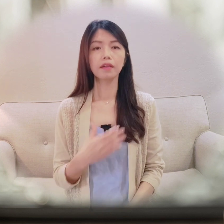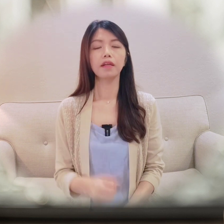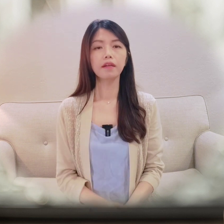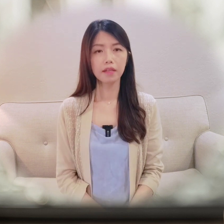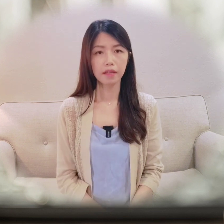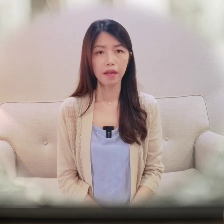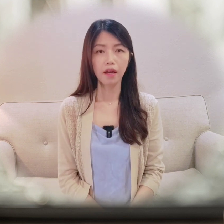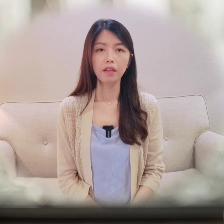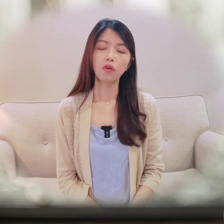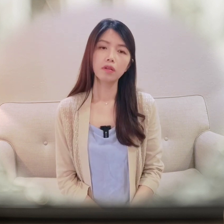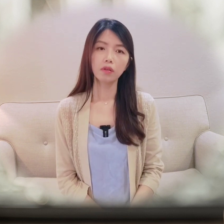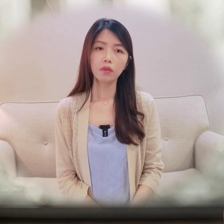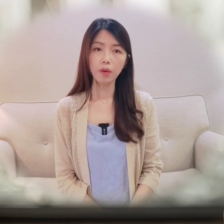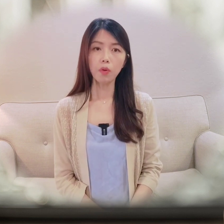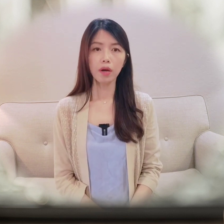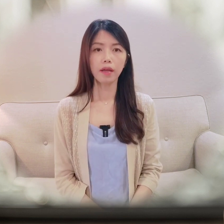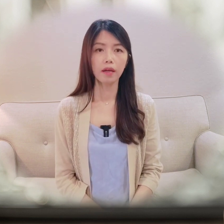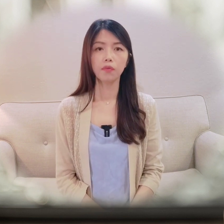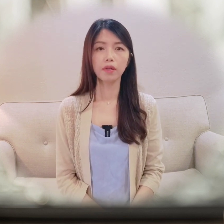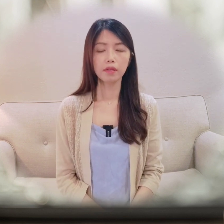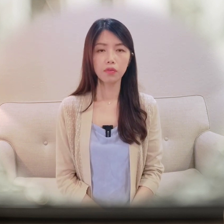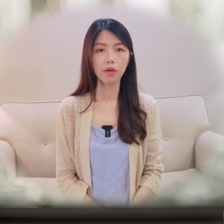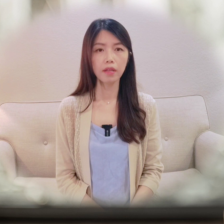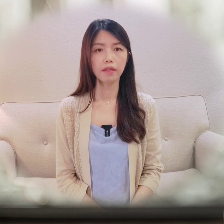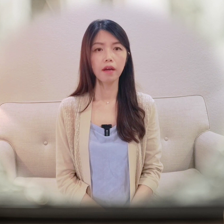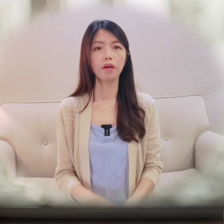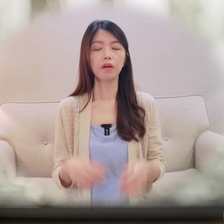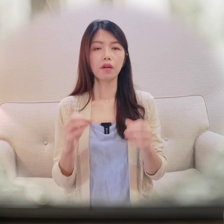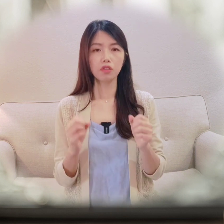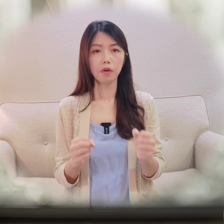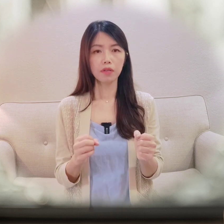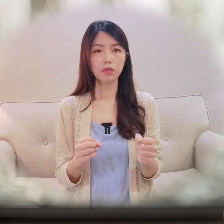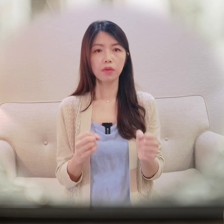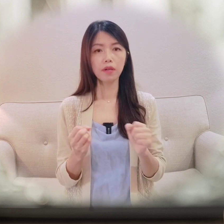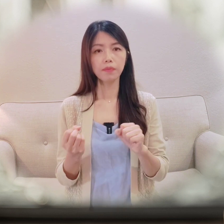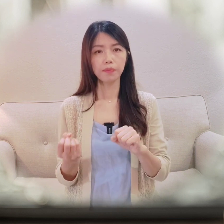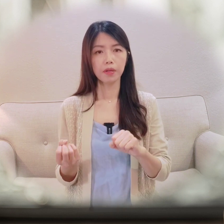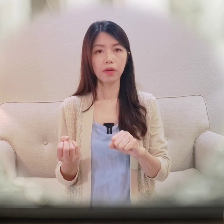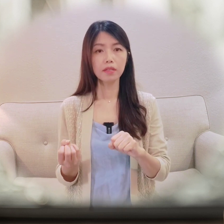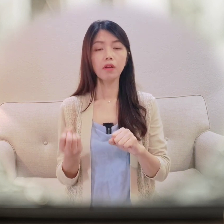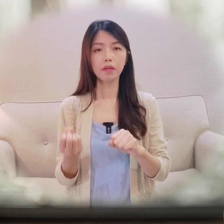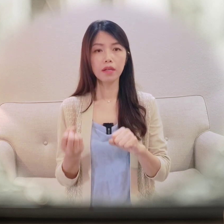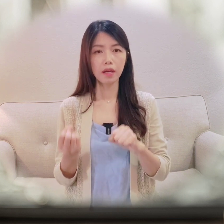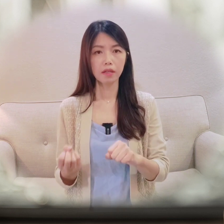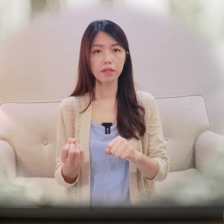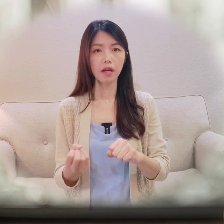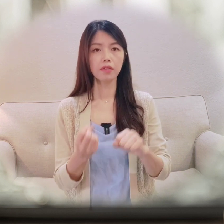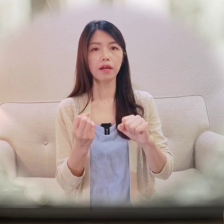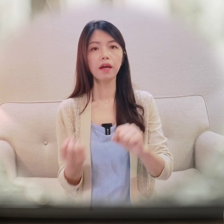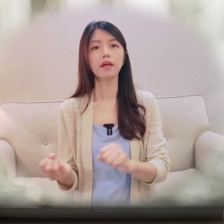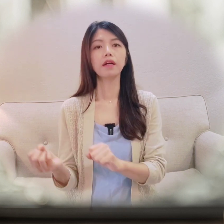나를 일으키시네. 여기서는 회복하다라고 한 뜻의 수어를 했는데요. 주먹 쥔 이 손을 이렇게 쓰러뜨린 이